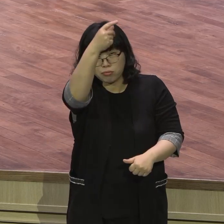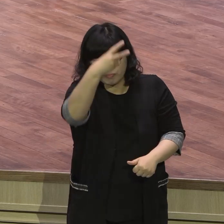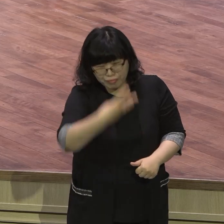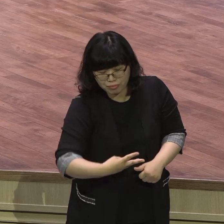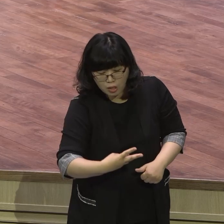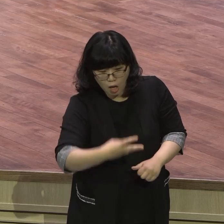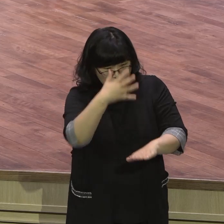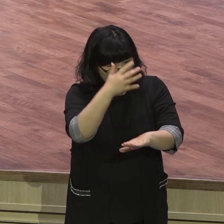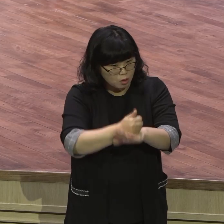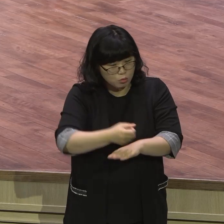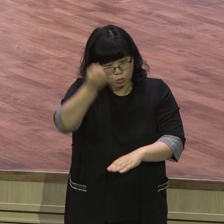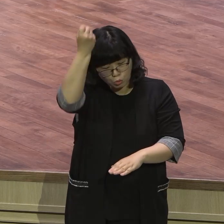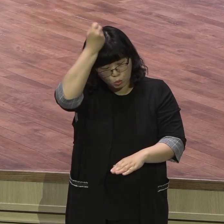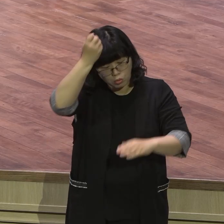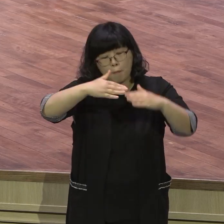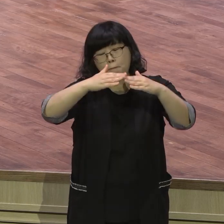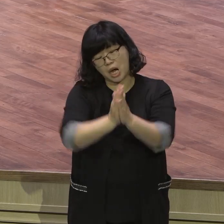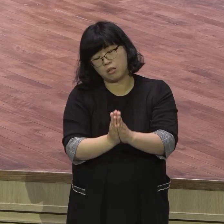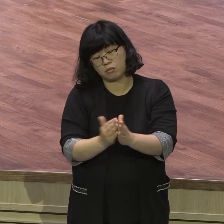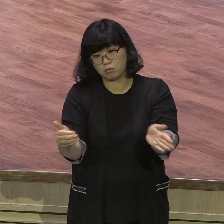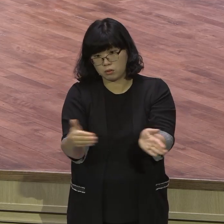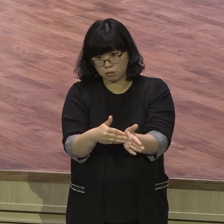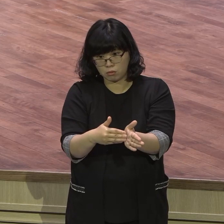한참 세월이 지난 다음에